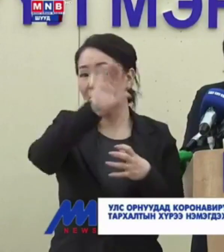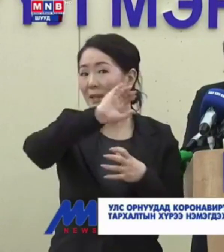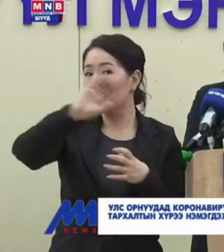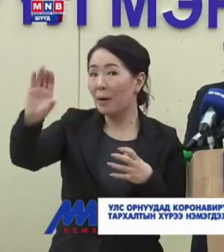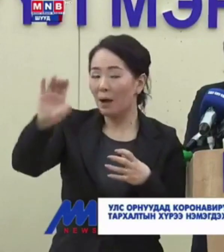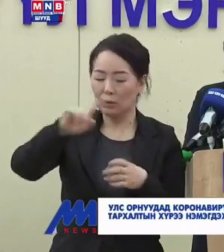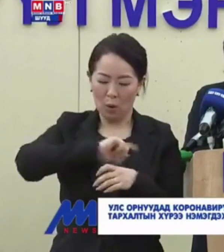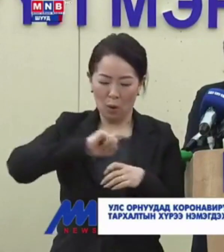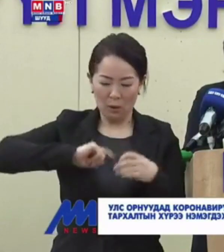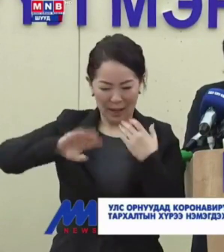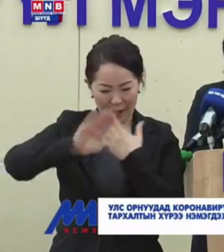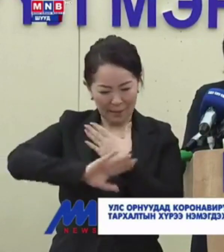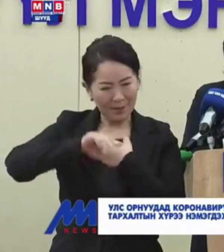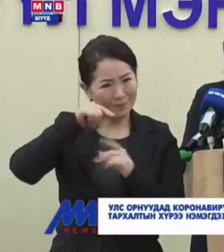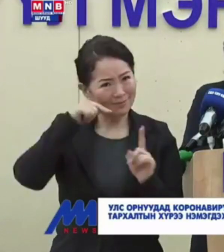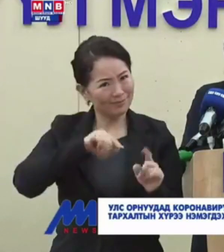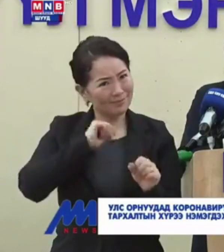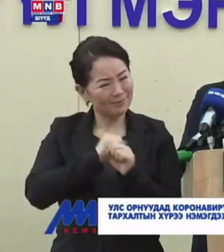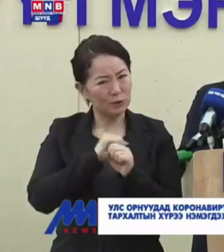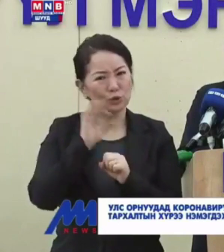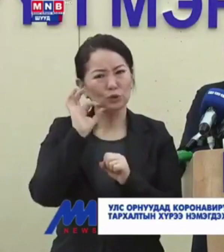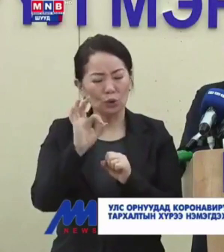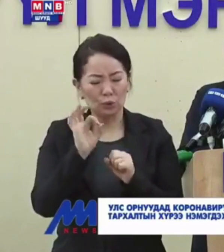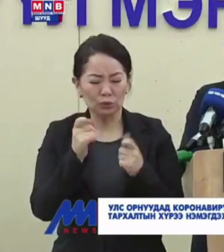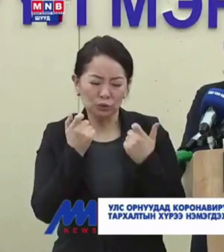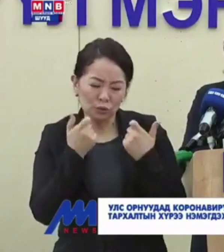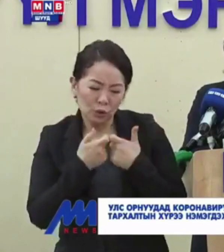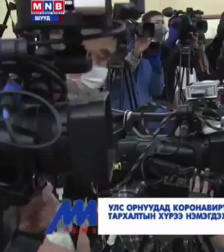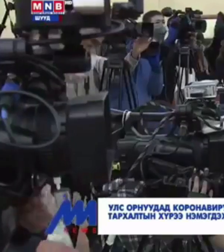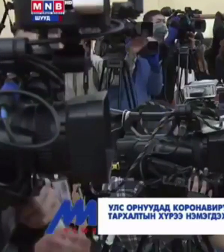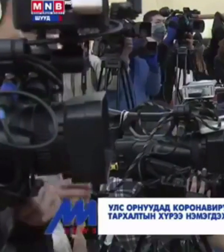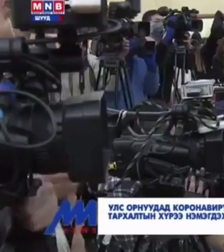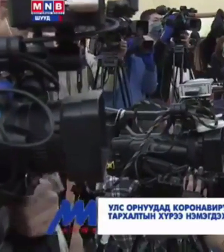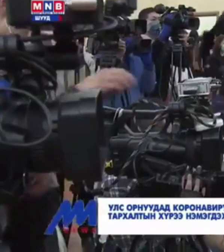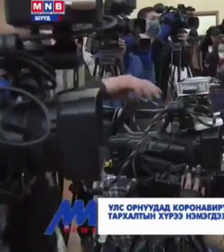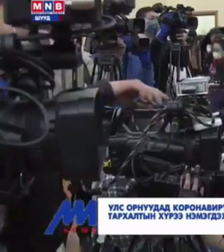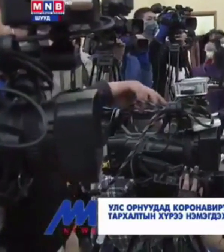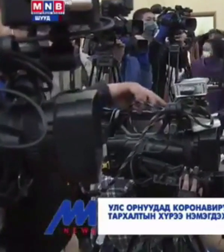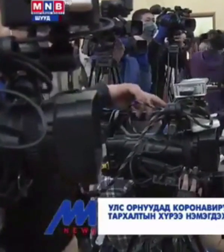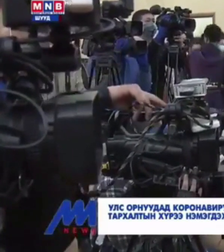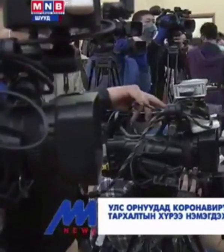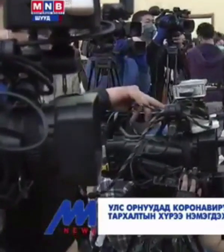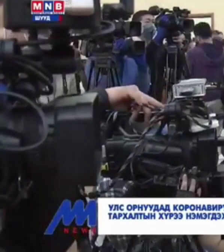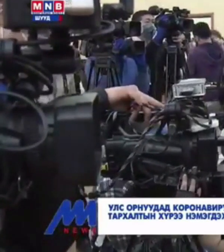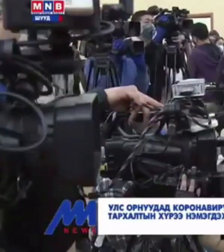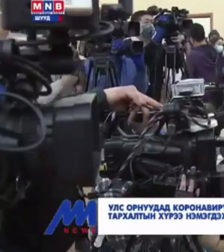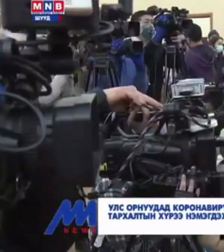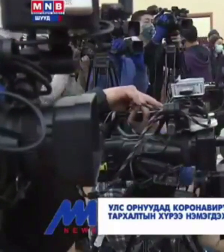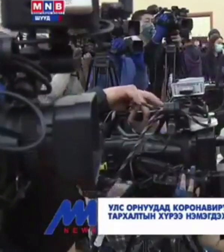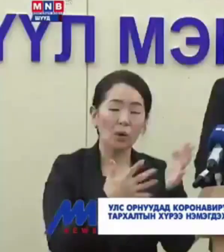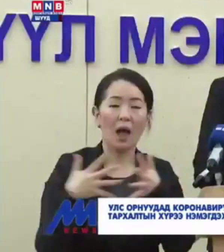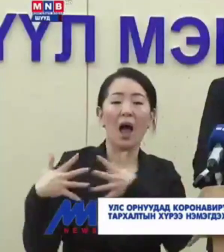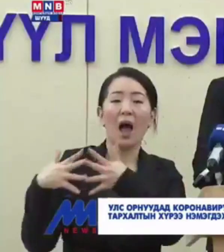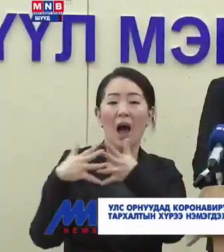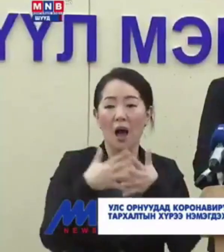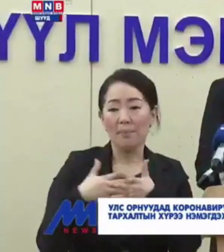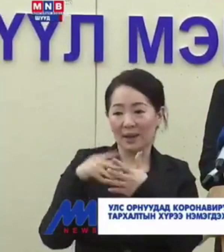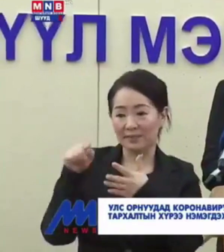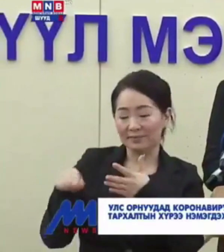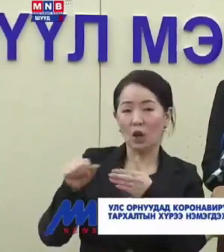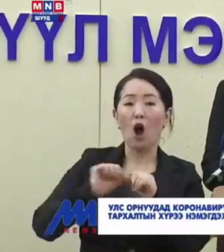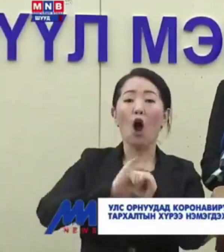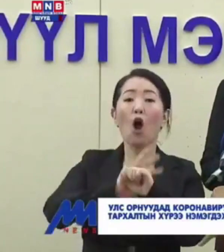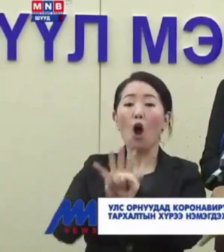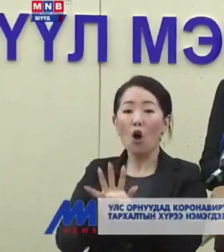байгууллагаас хувийн хамгаалах хэрэгслийг зөв зохистой хэрэглэх талаар удирдамж заавар гаргаад байна. Америкийн нэгдсэн улсад